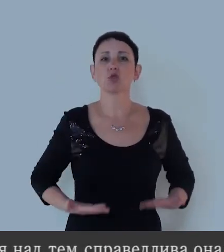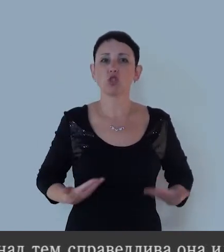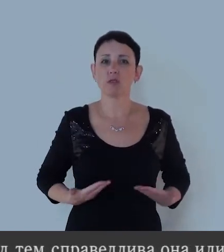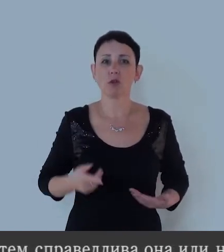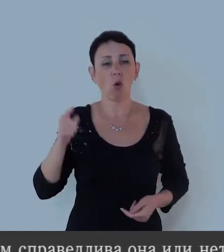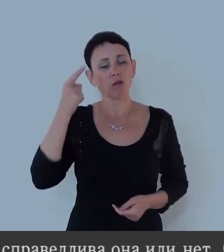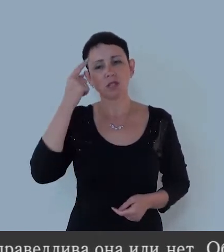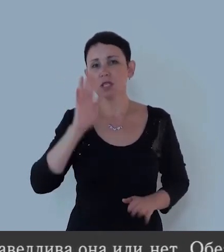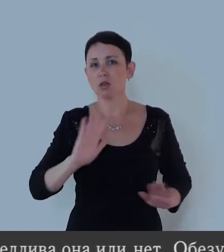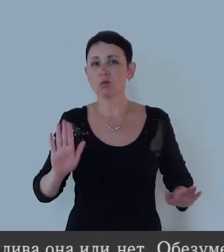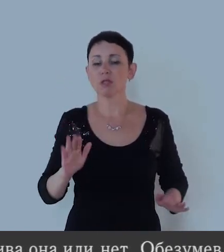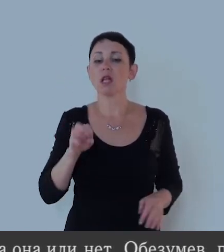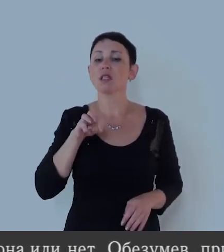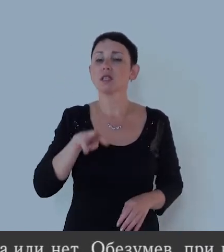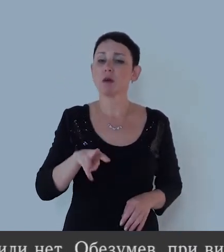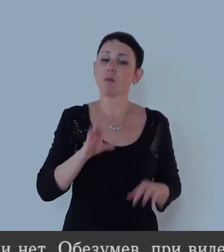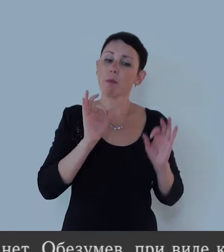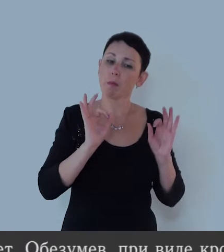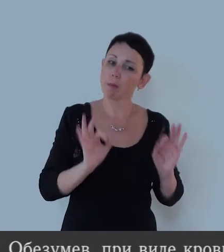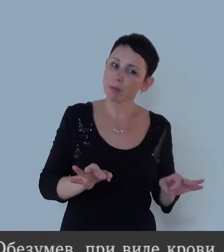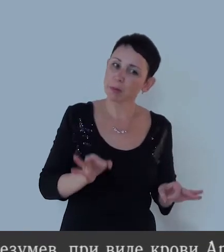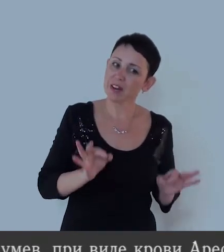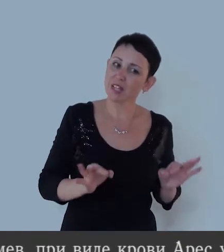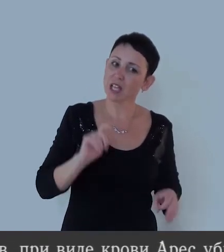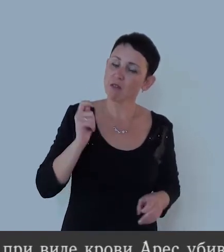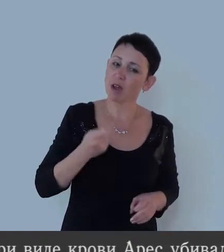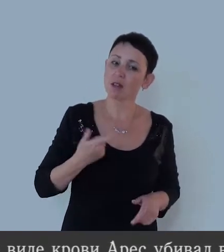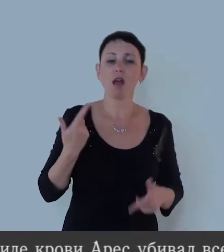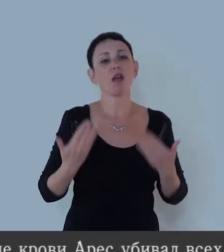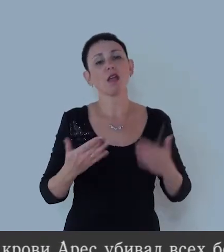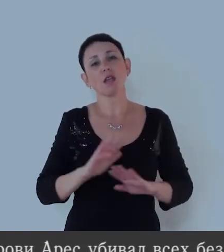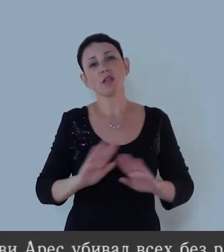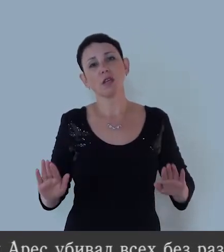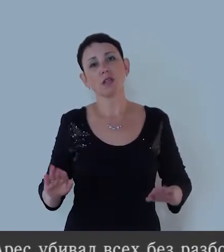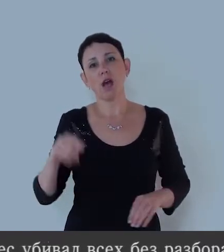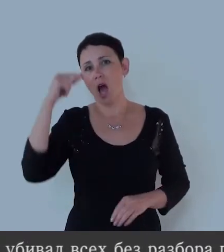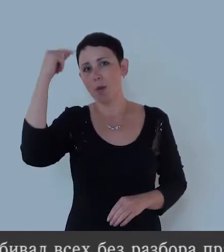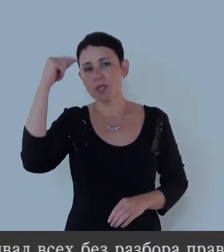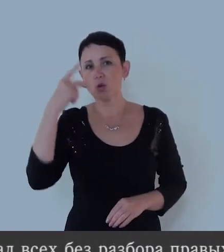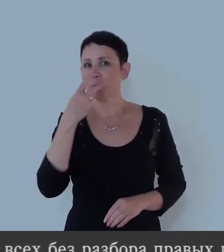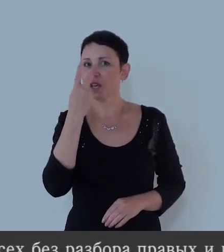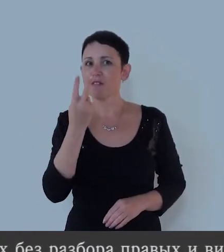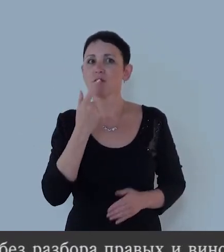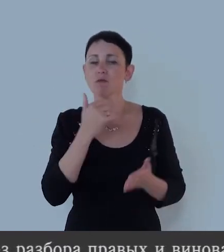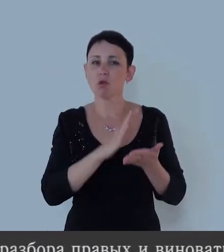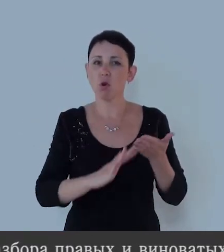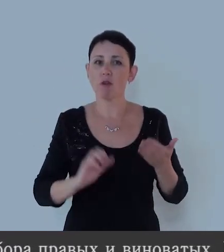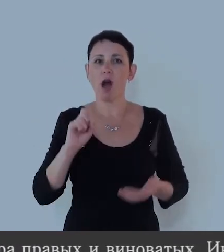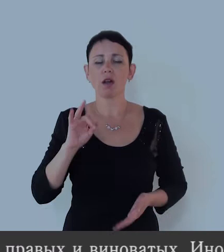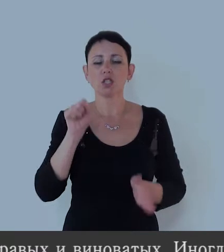не задумывался над тем, справедлива она или нет. Обезумев при виде крови, Арес убивал